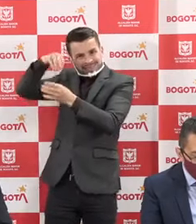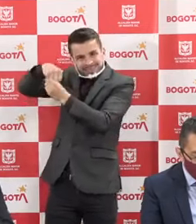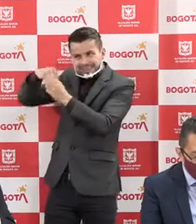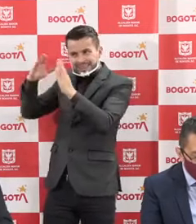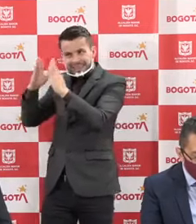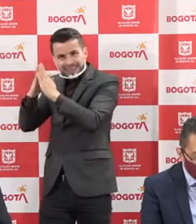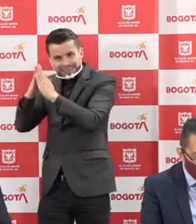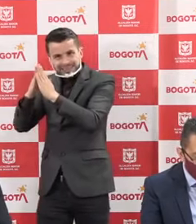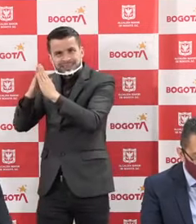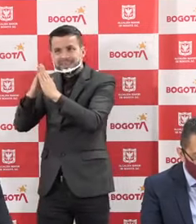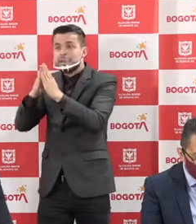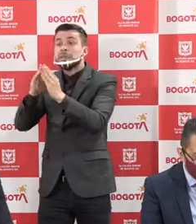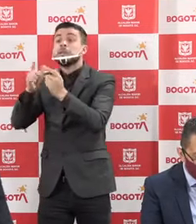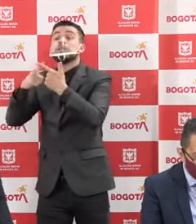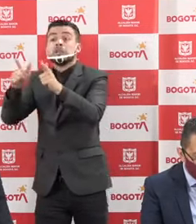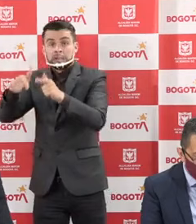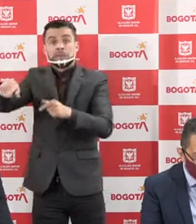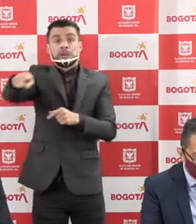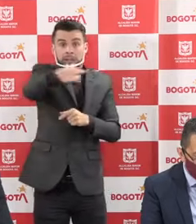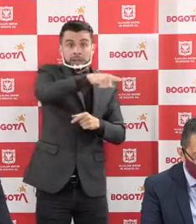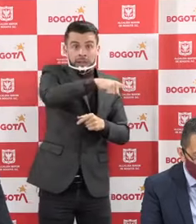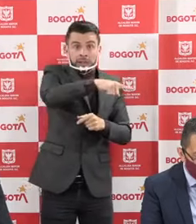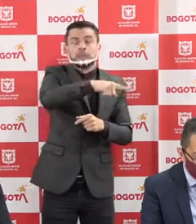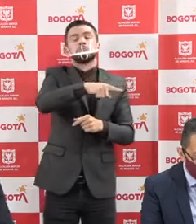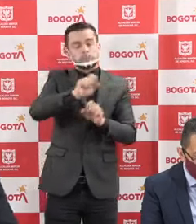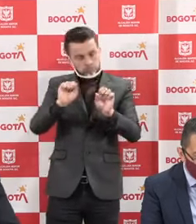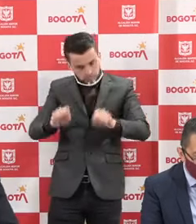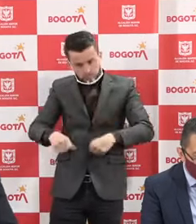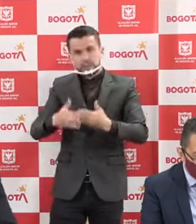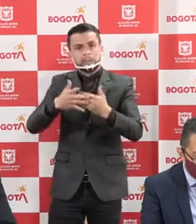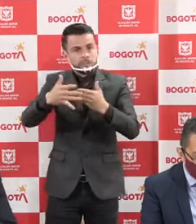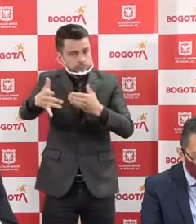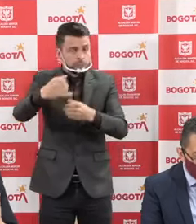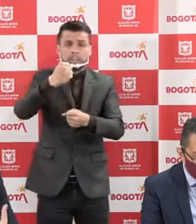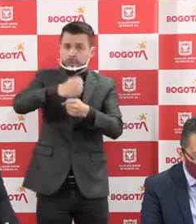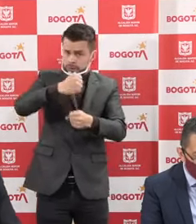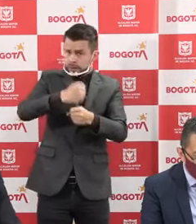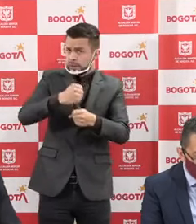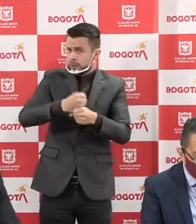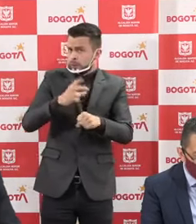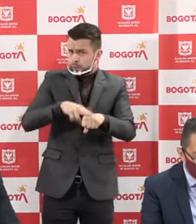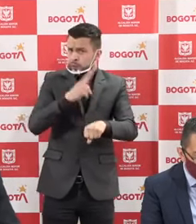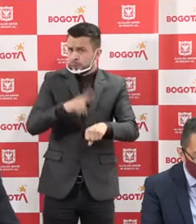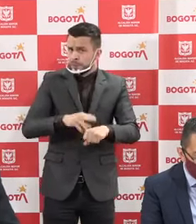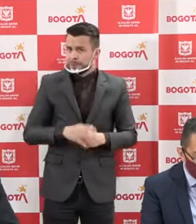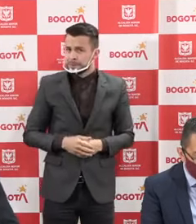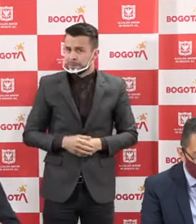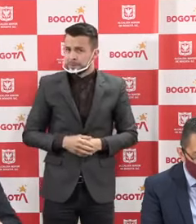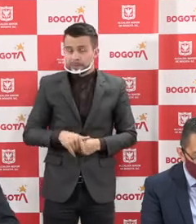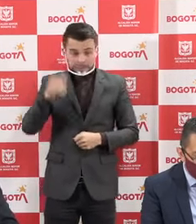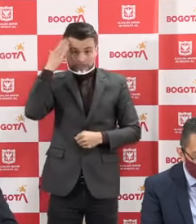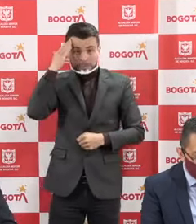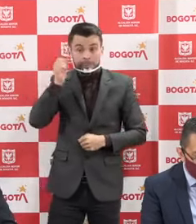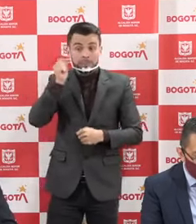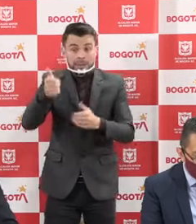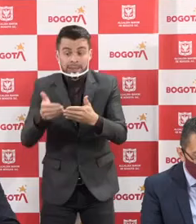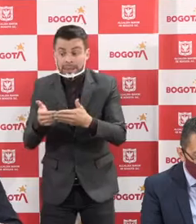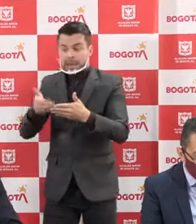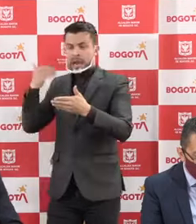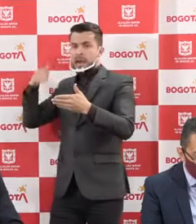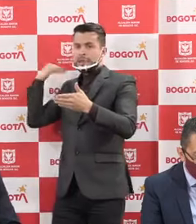partir de mañana también en localidades donde había cuarentena funcionarán y recordarán la nueva normalidad eso sí